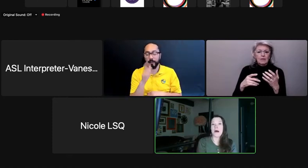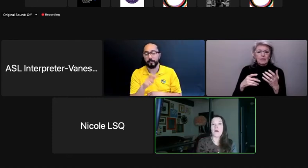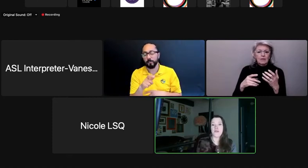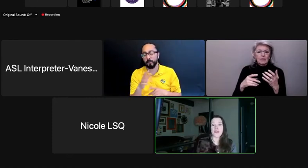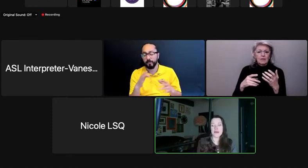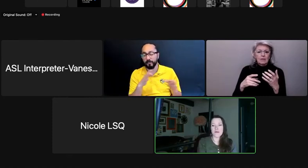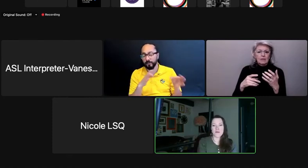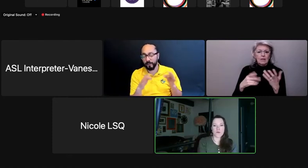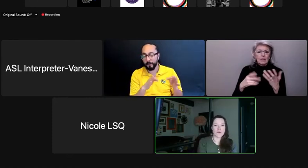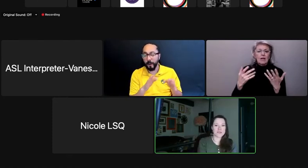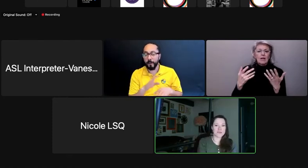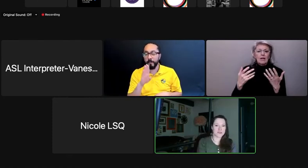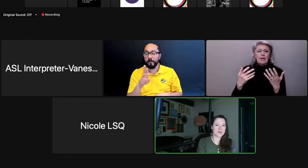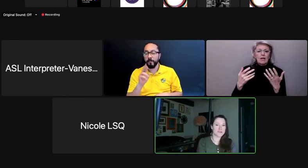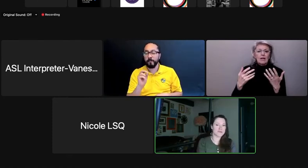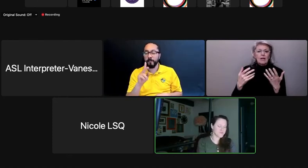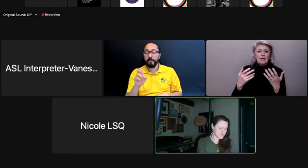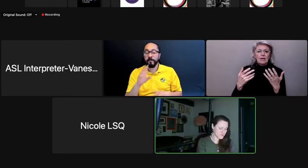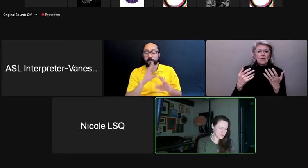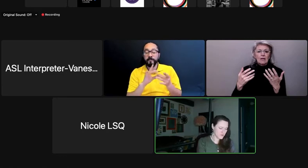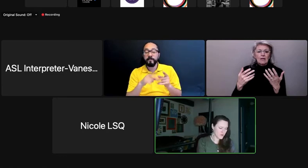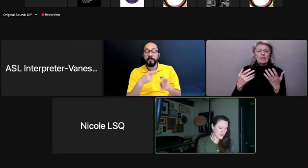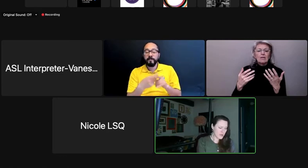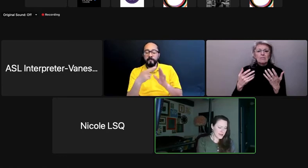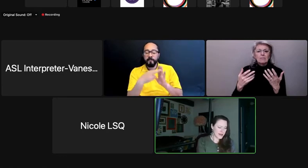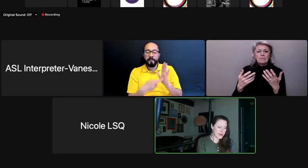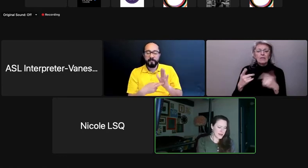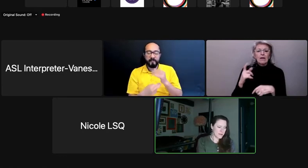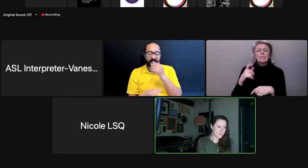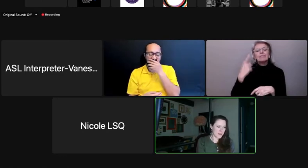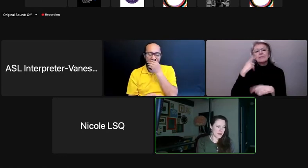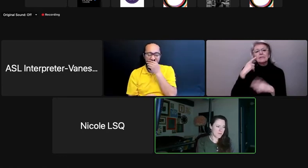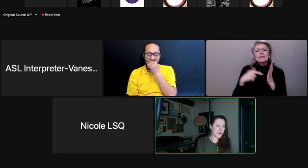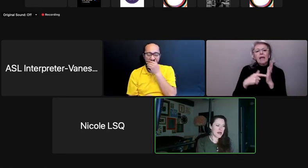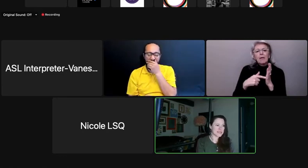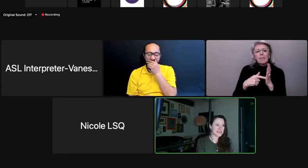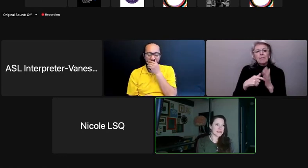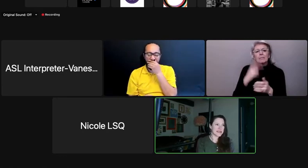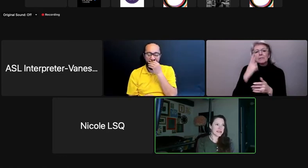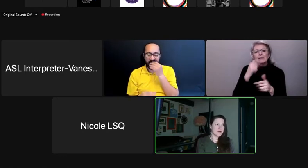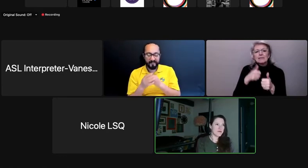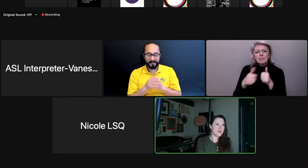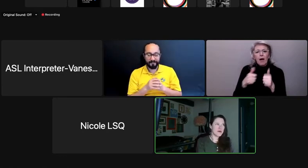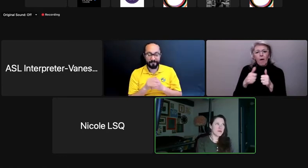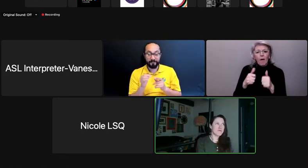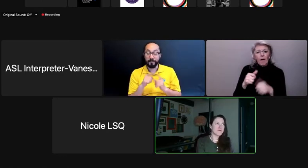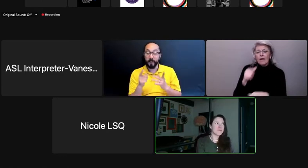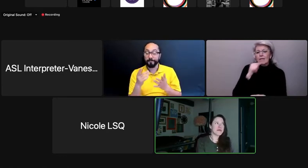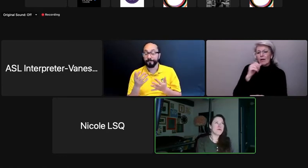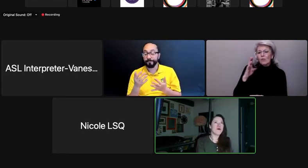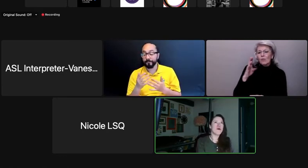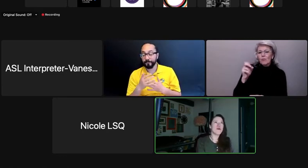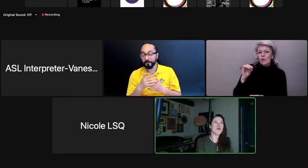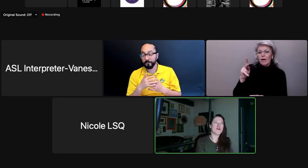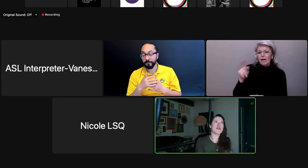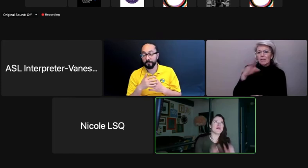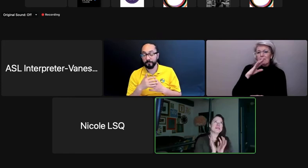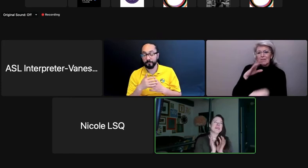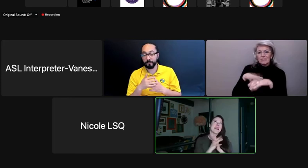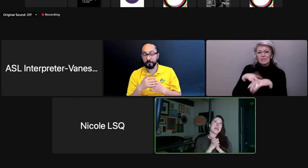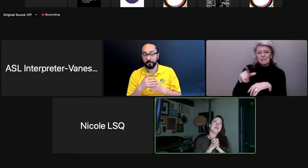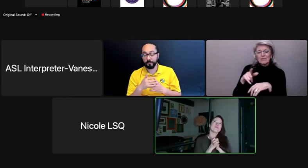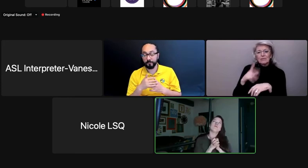les pensons au sport et à ce que Brooks en a dit au